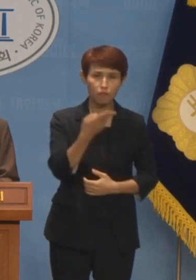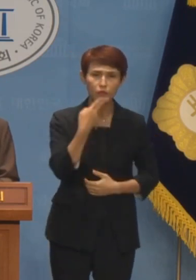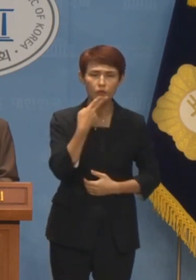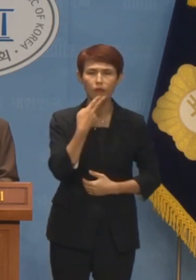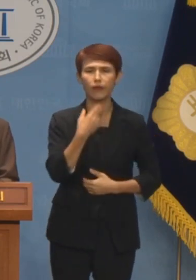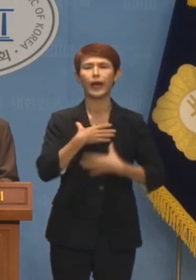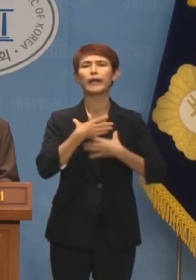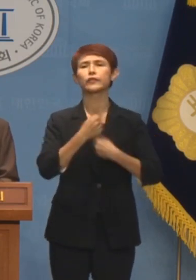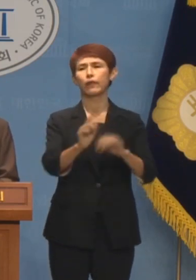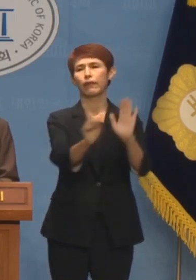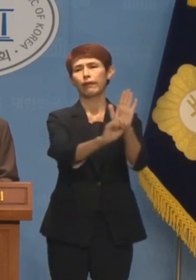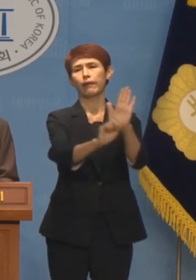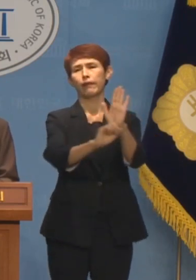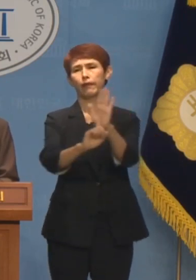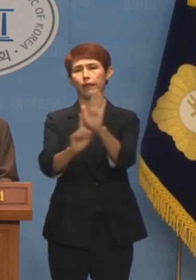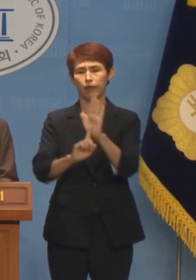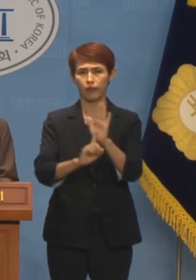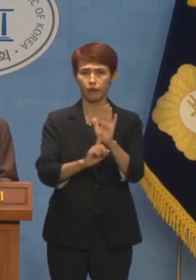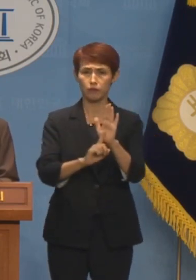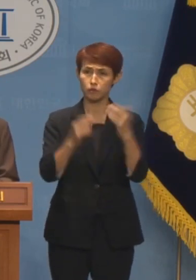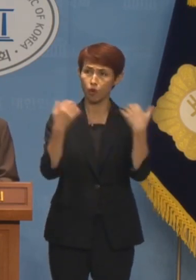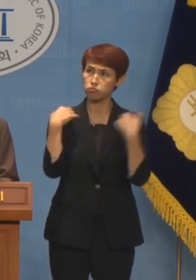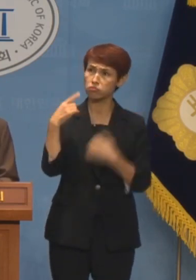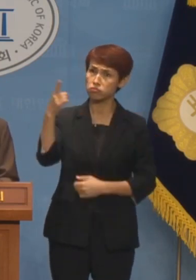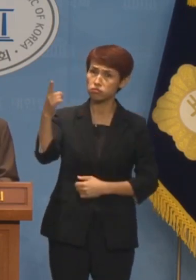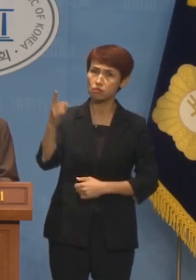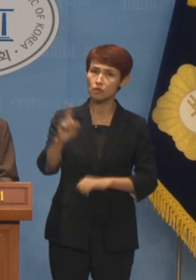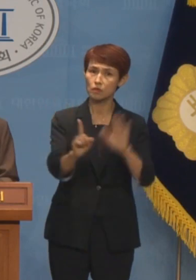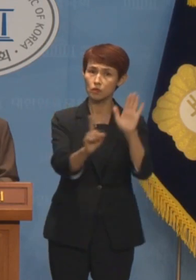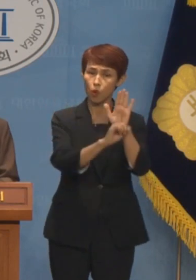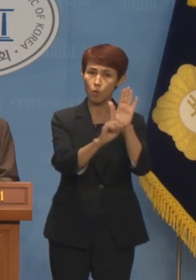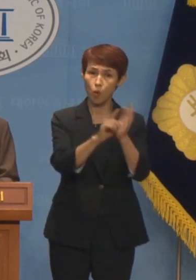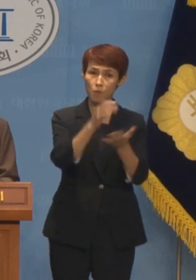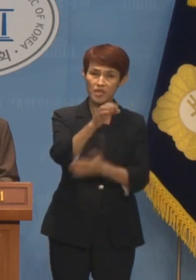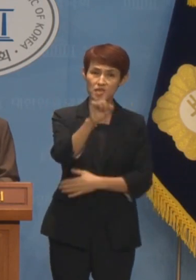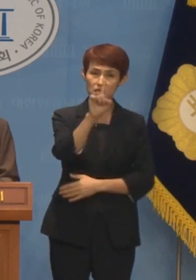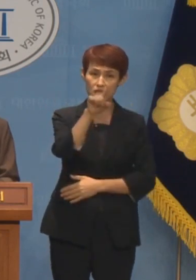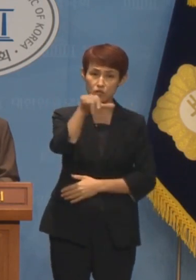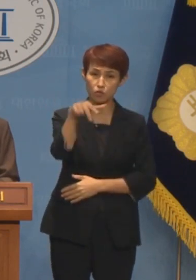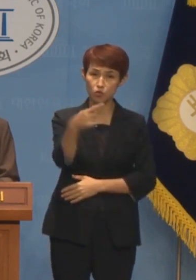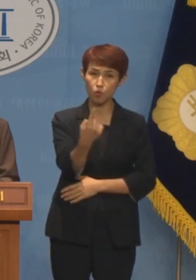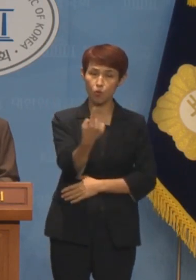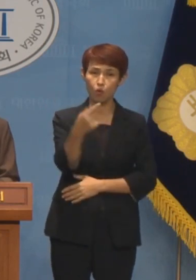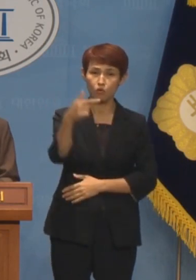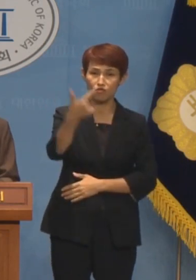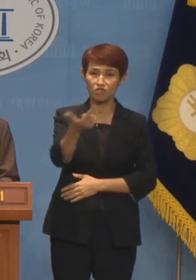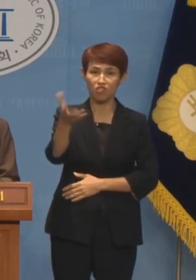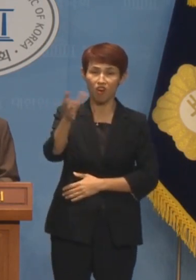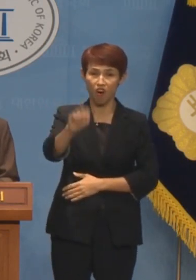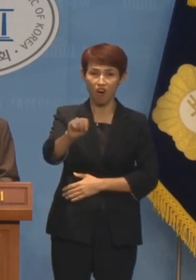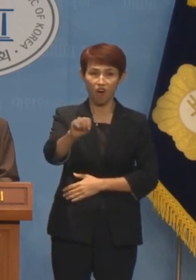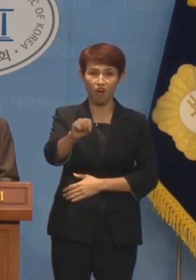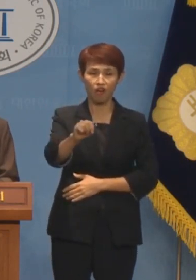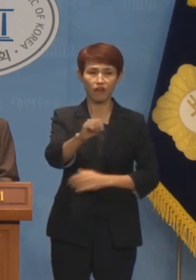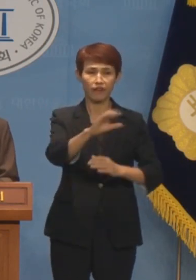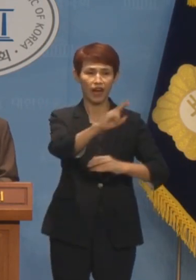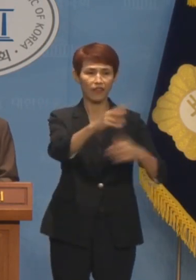홍보에만 열을 올린 정부가 홍보비 1조 6천억을 야당에 전가하겠다니 기가